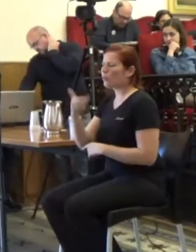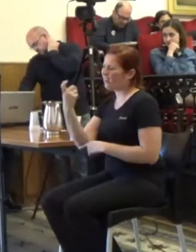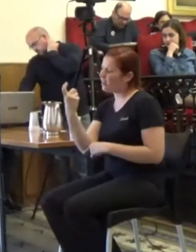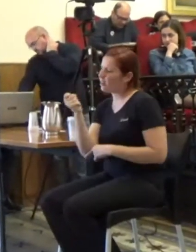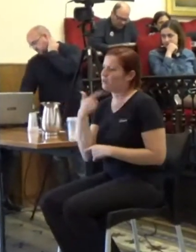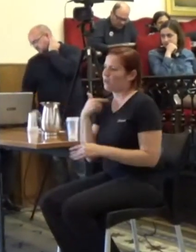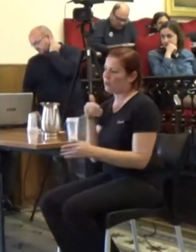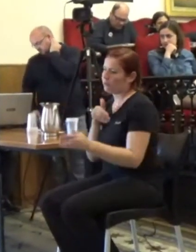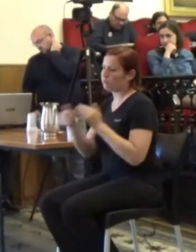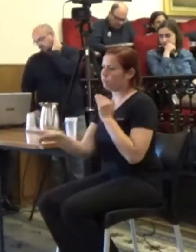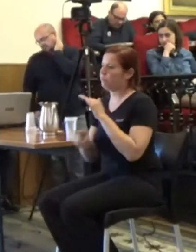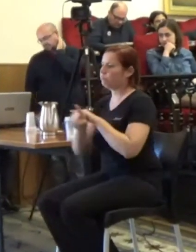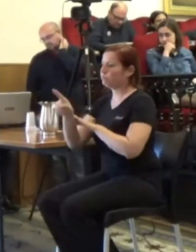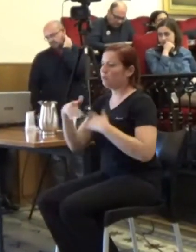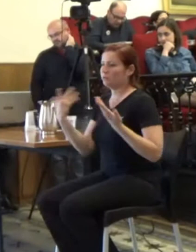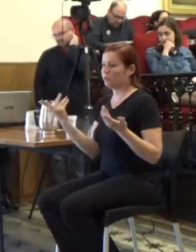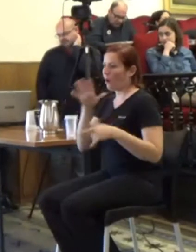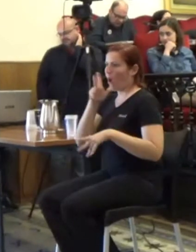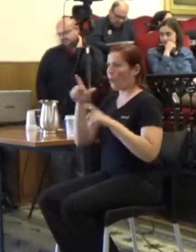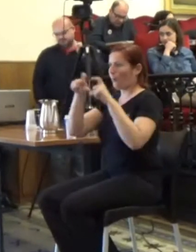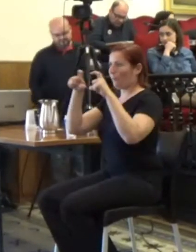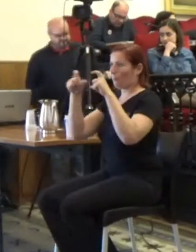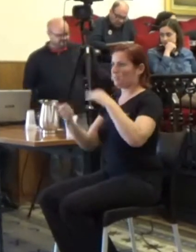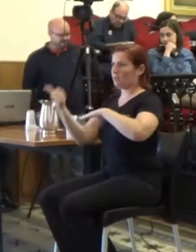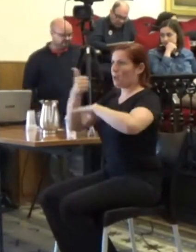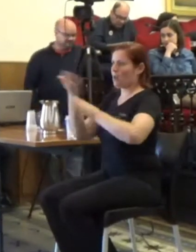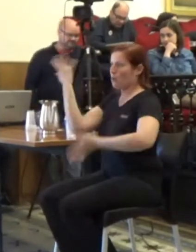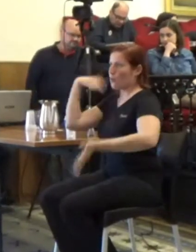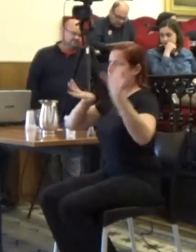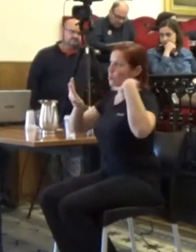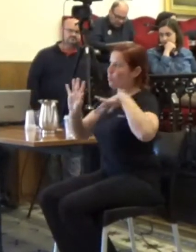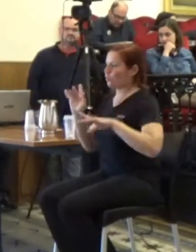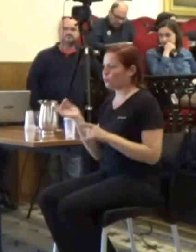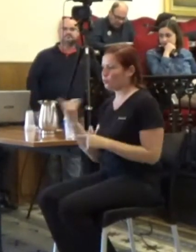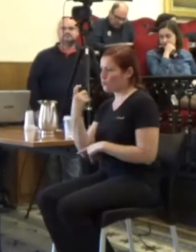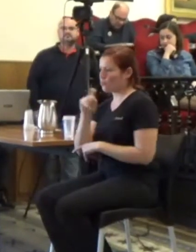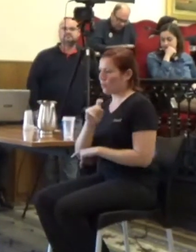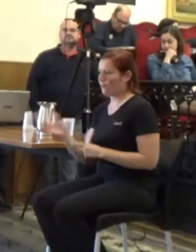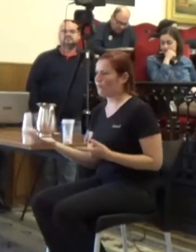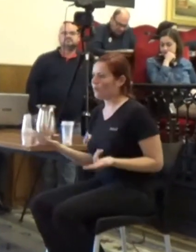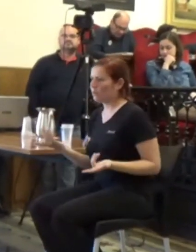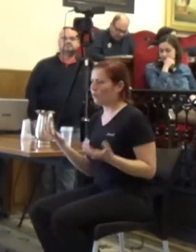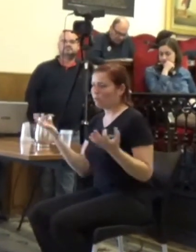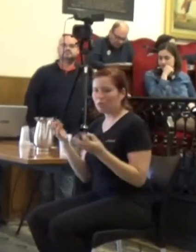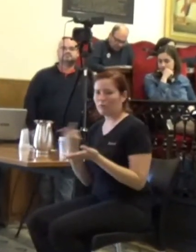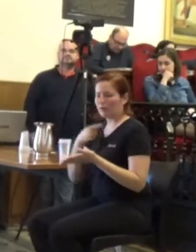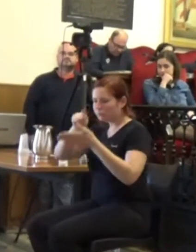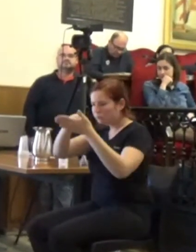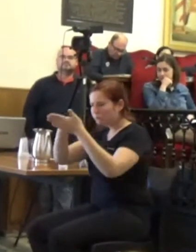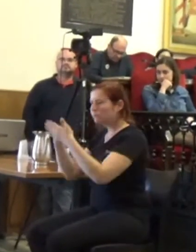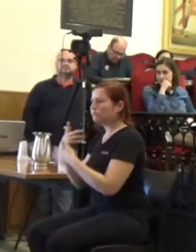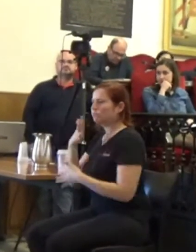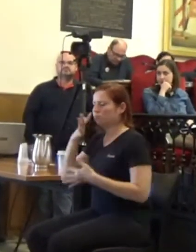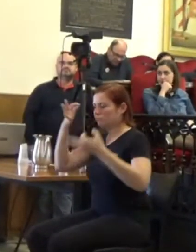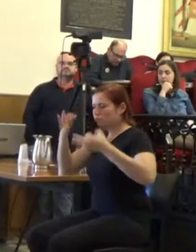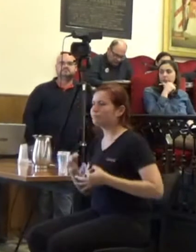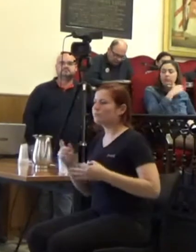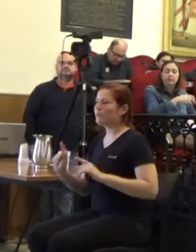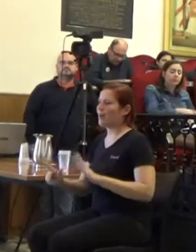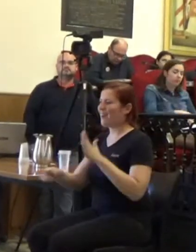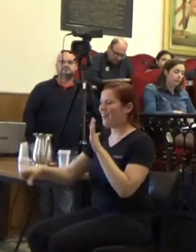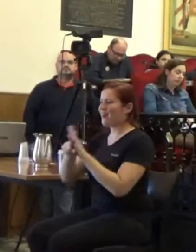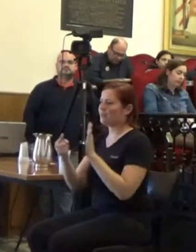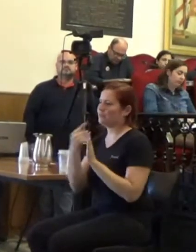por ello se les puede dar la excusa a los empresarios para hacer uso de la reforma laboral para no contratar a estas personas, porque por ley están obligadas